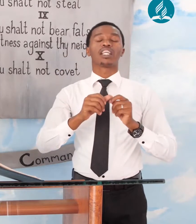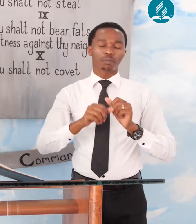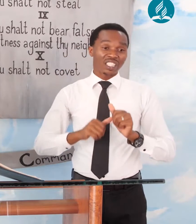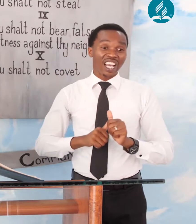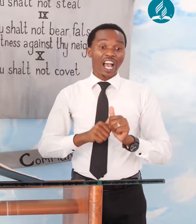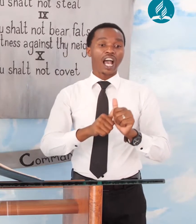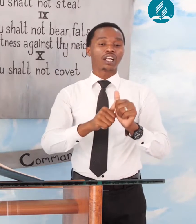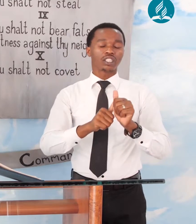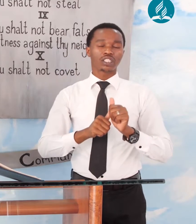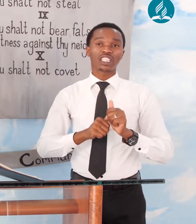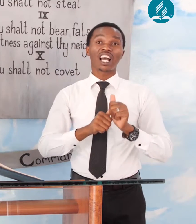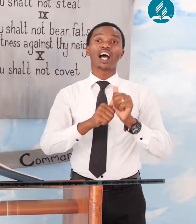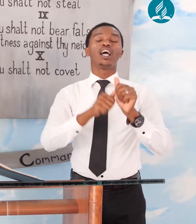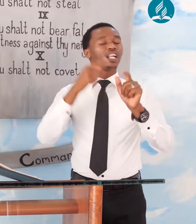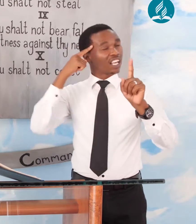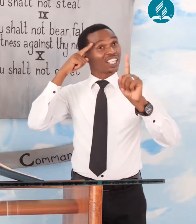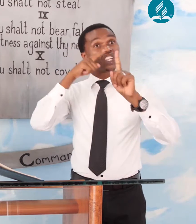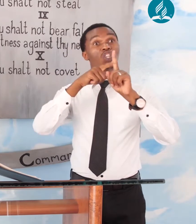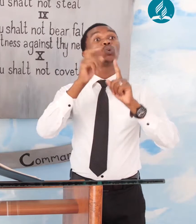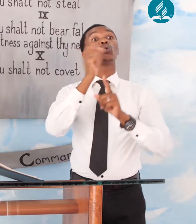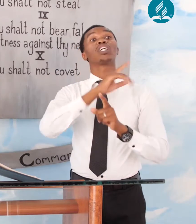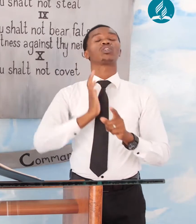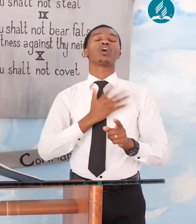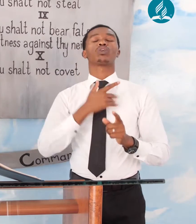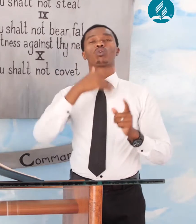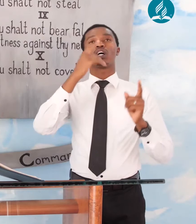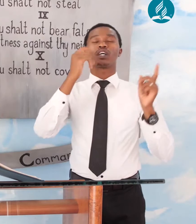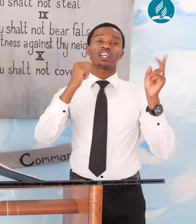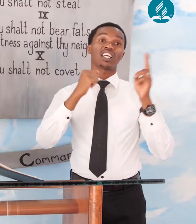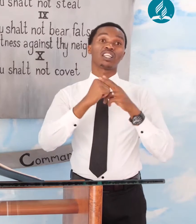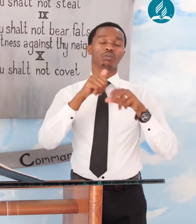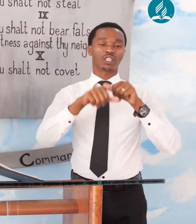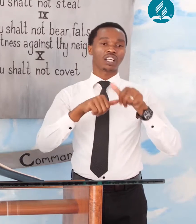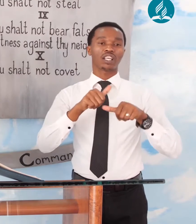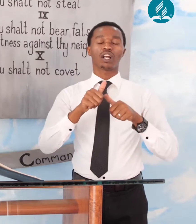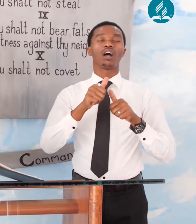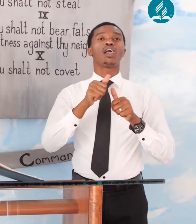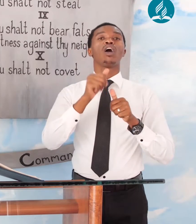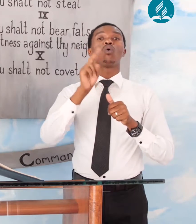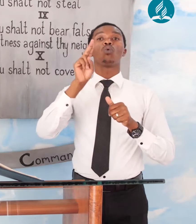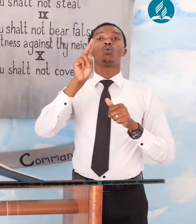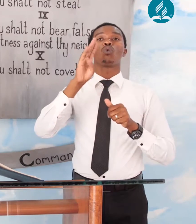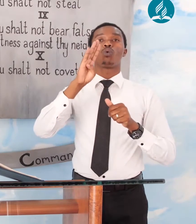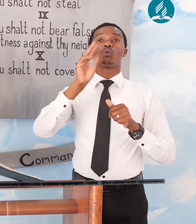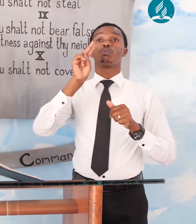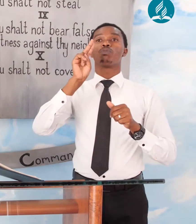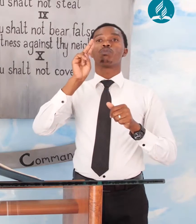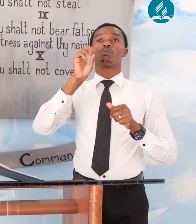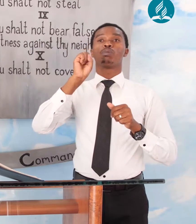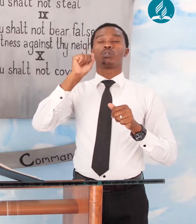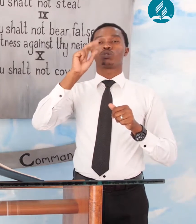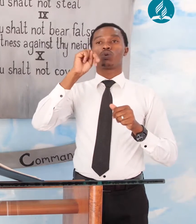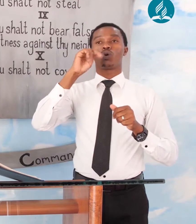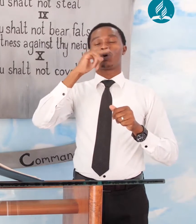tubijyanisha n'intego y'uku kwezi, ni ukuvuga ubusonga. Ubusonga rero ukaba uvuze yuko mu byo